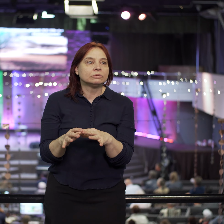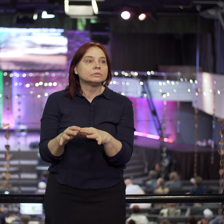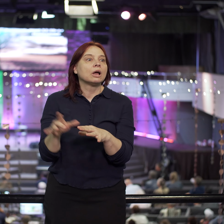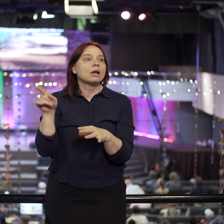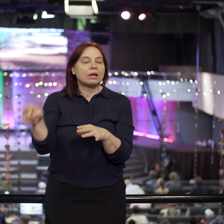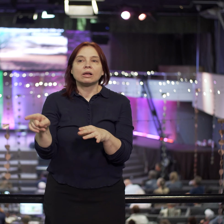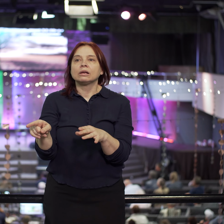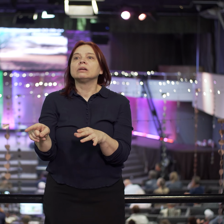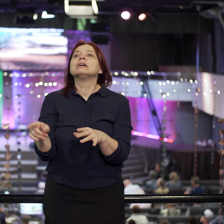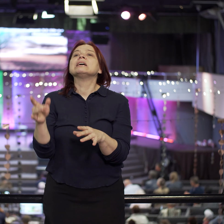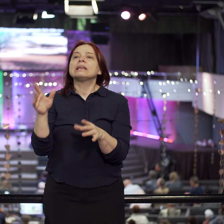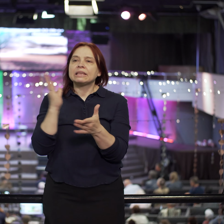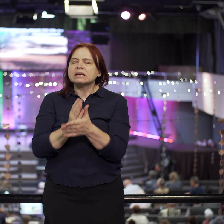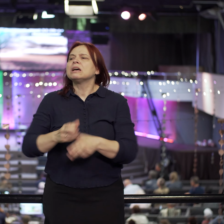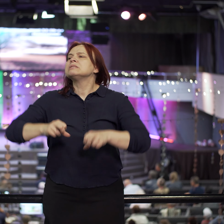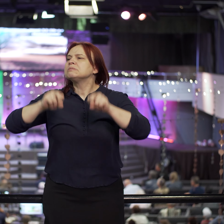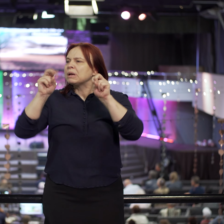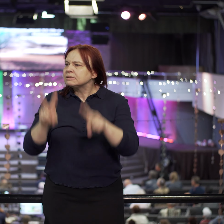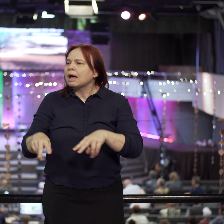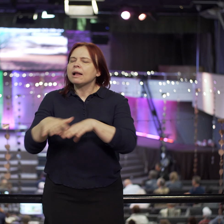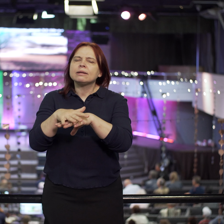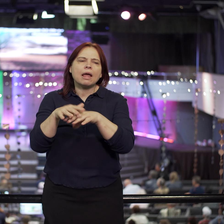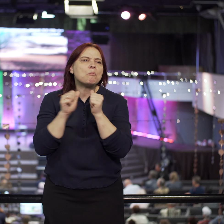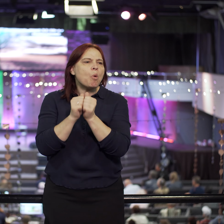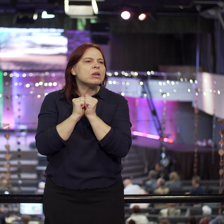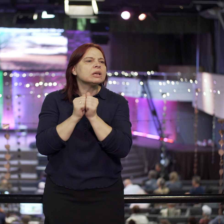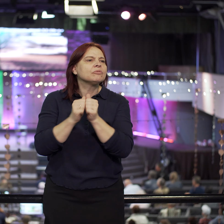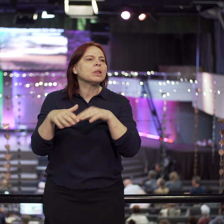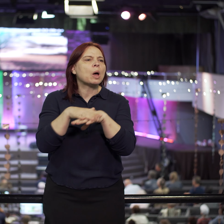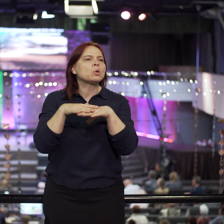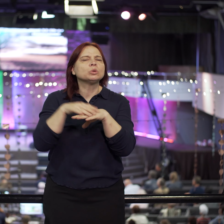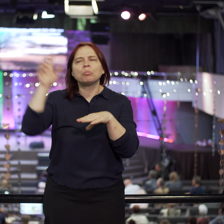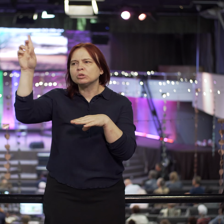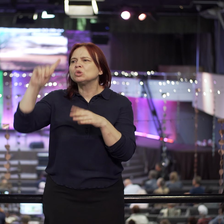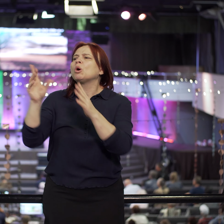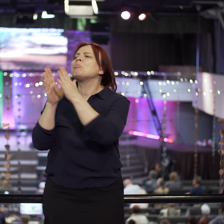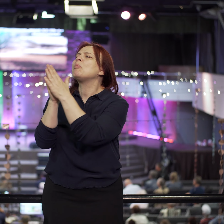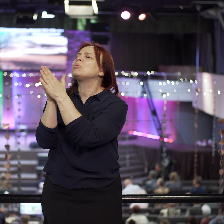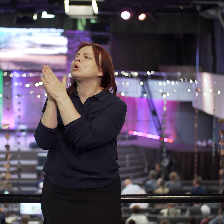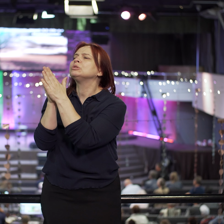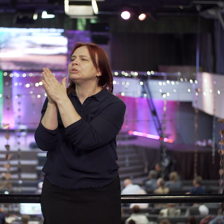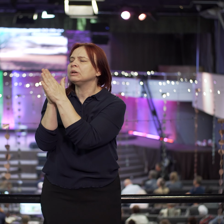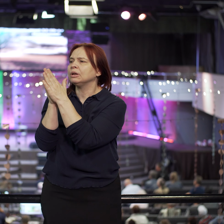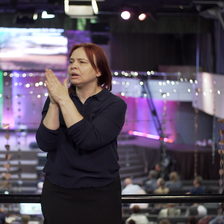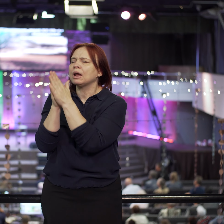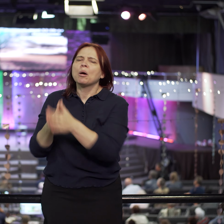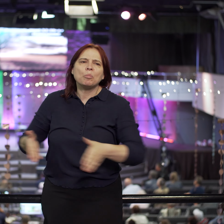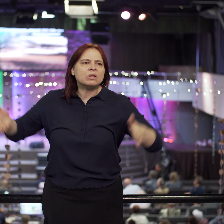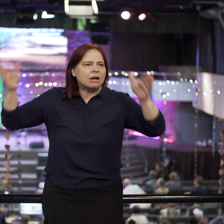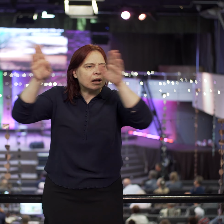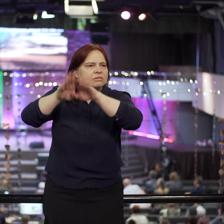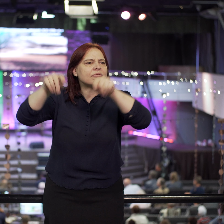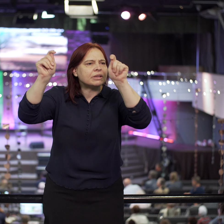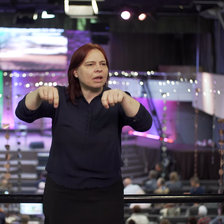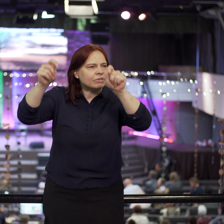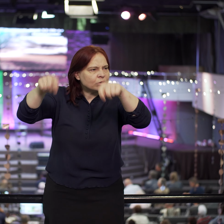установлены специальные молитвы для народа Божьего, чтобы они просили благословения в виде дождя. И они должны